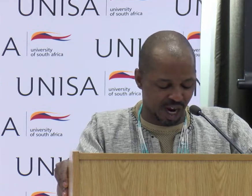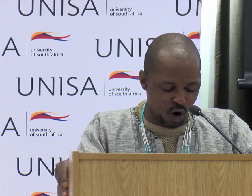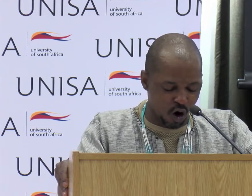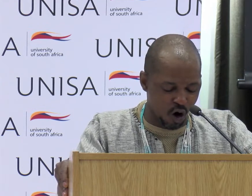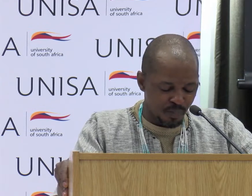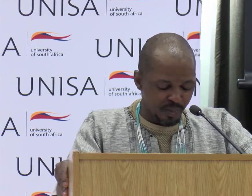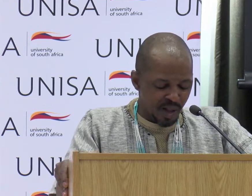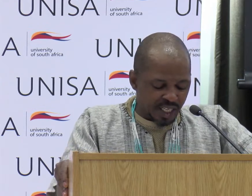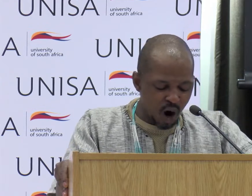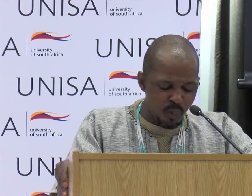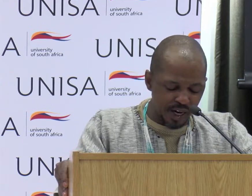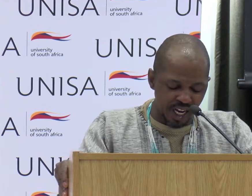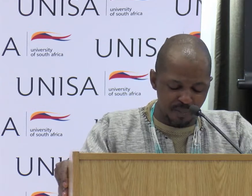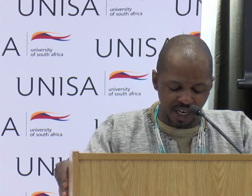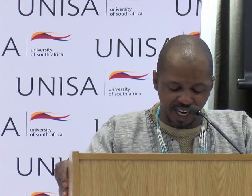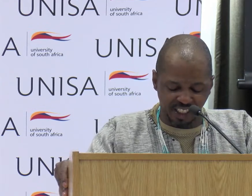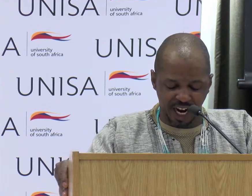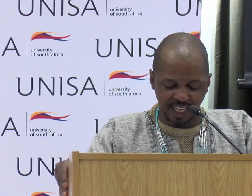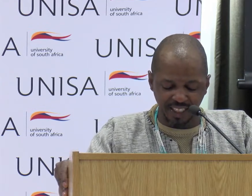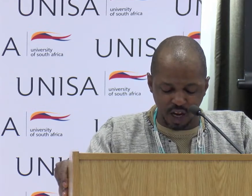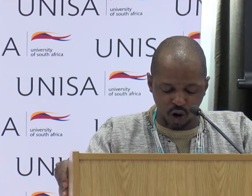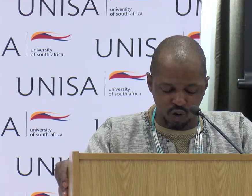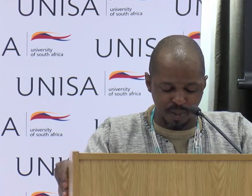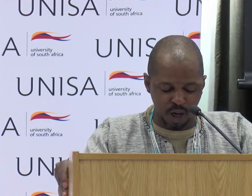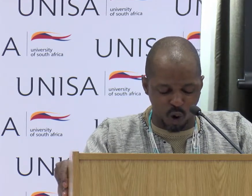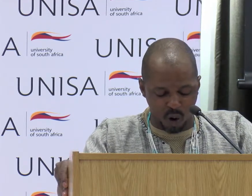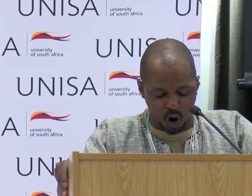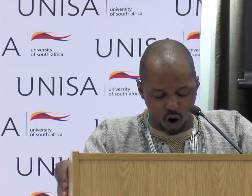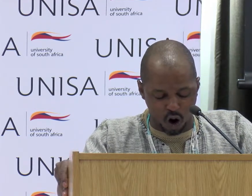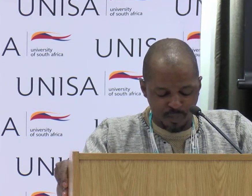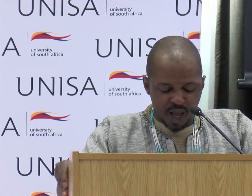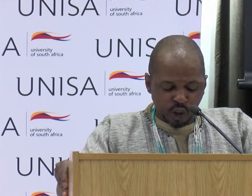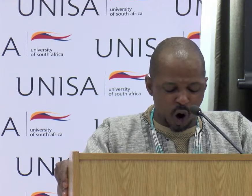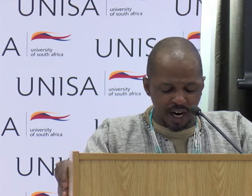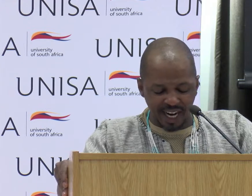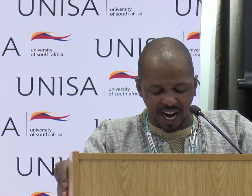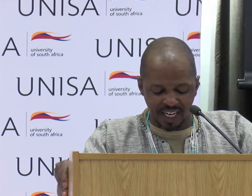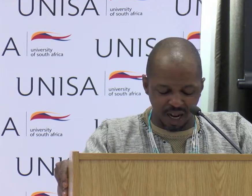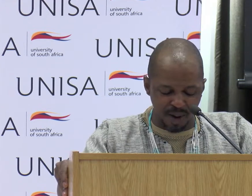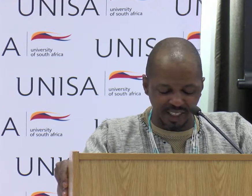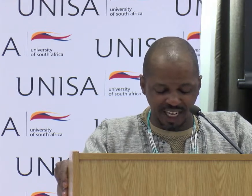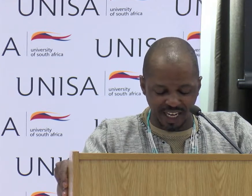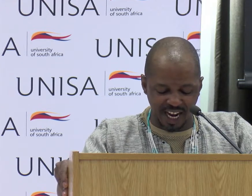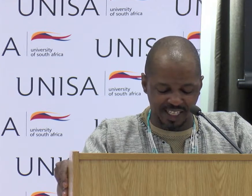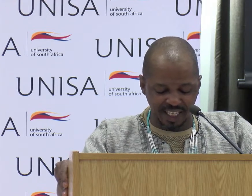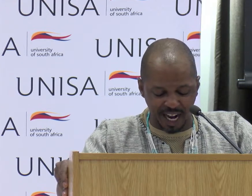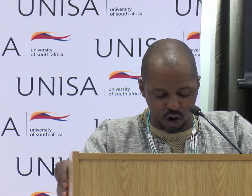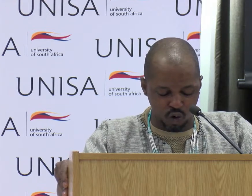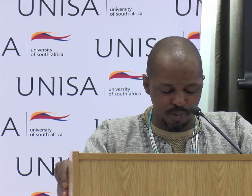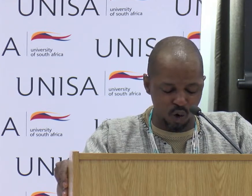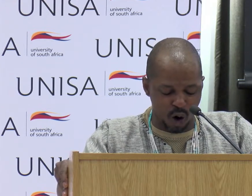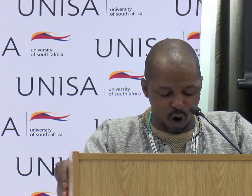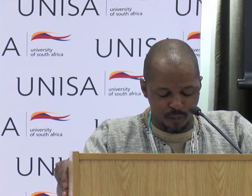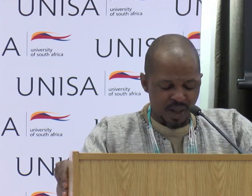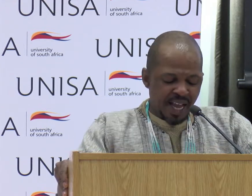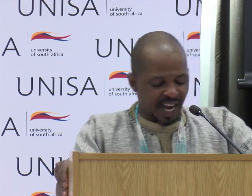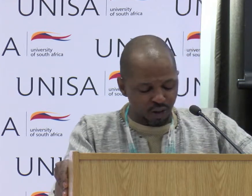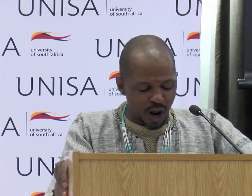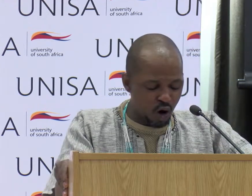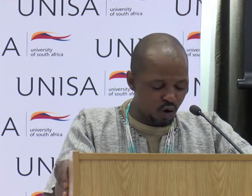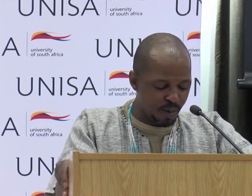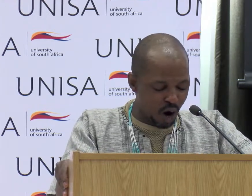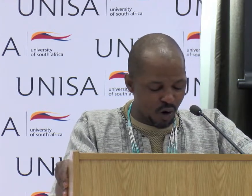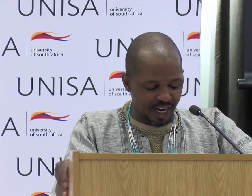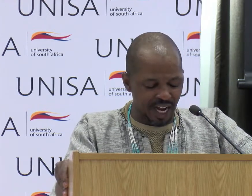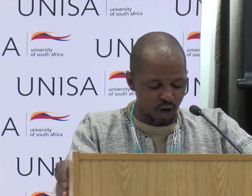yeelwimi zawo. Khawubukela amarussia ngenxa yolwimi lwawo, jonga khangela amataliyane ngenxa yolwimi lwawo,